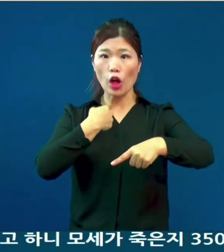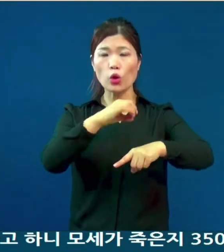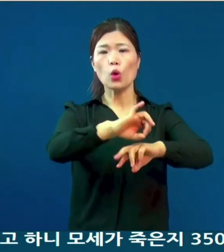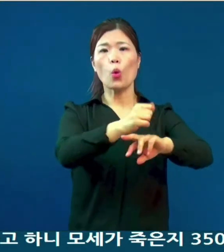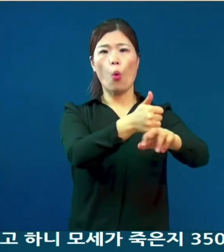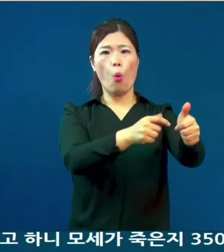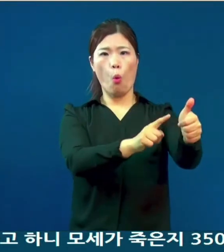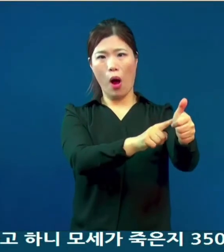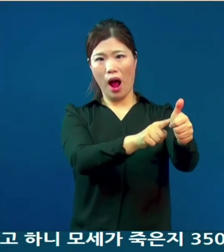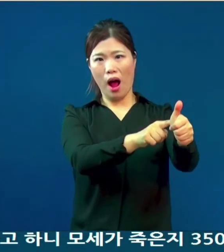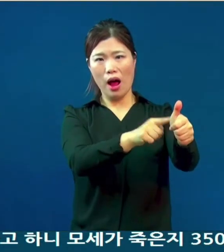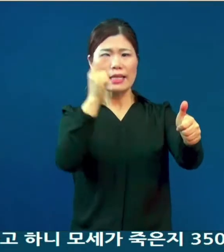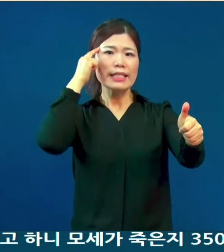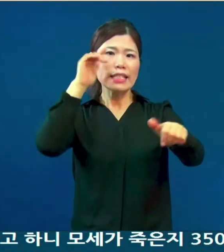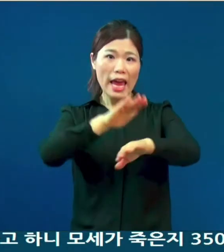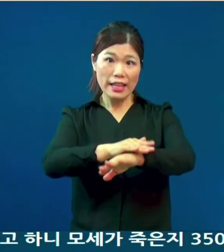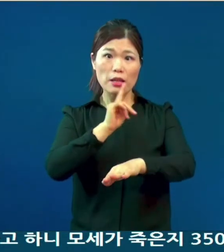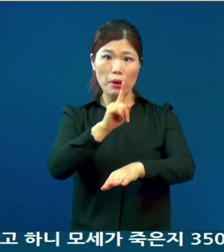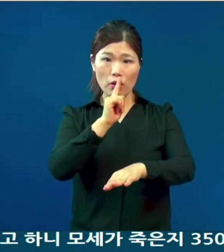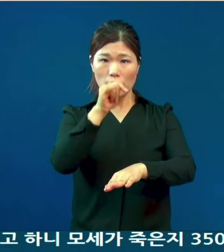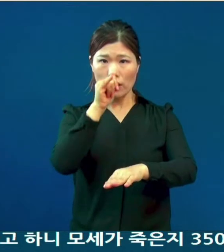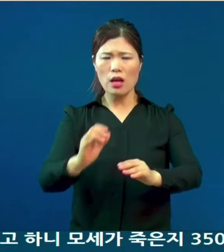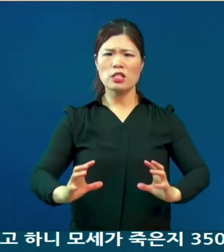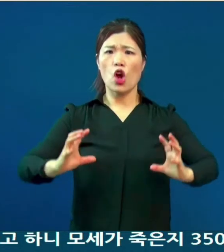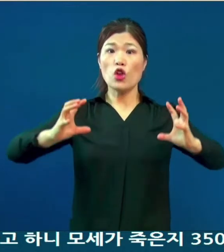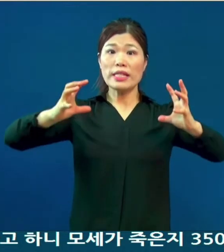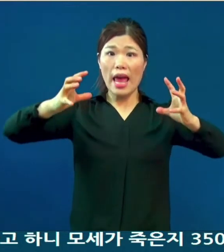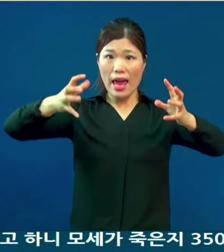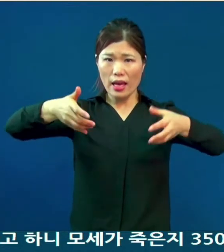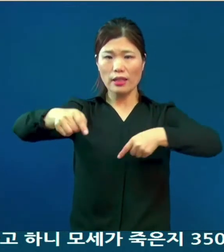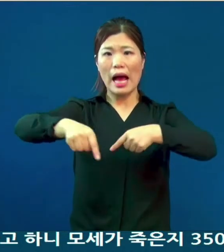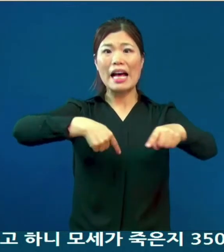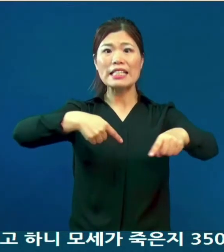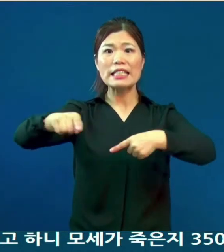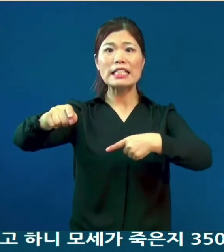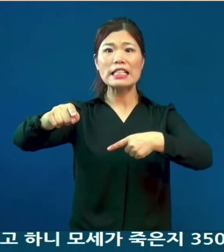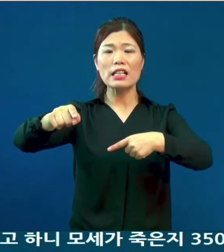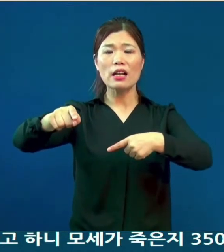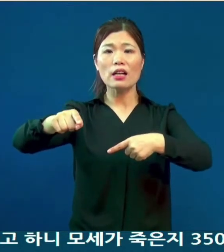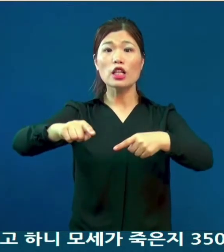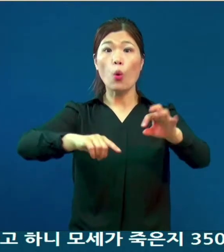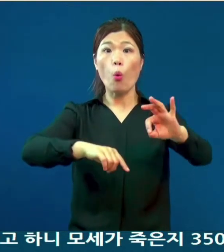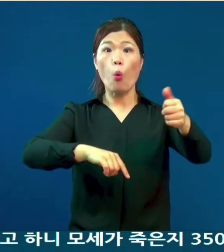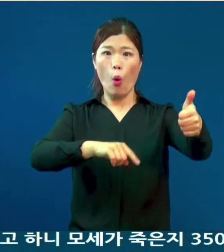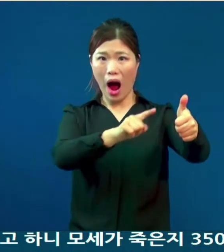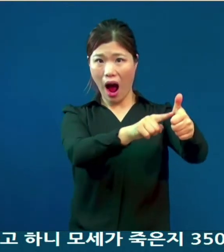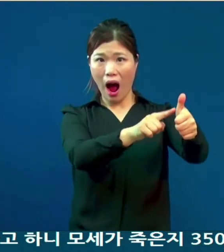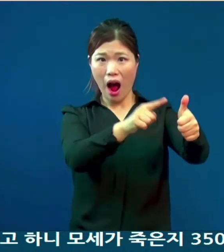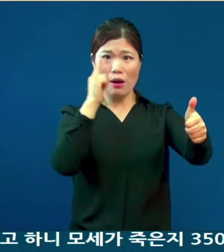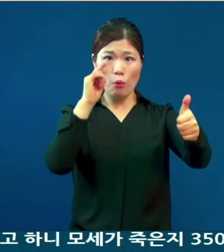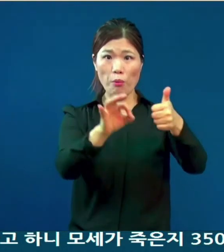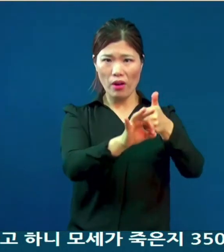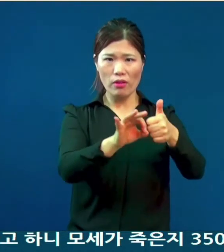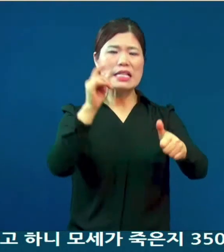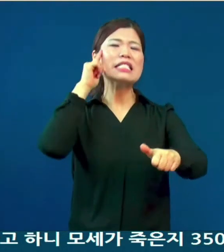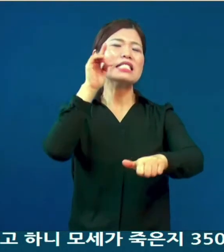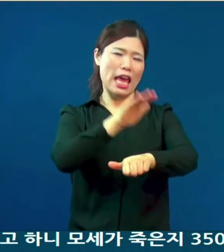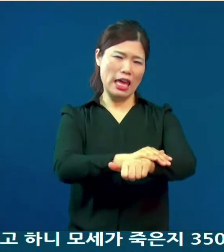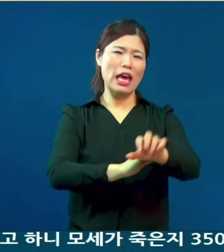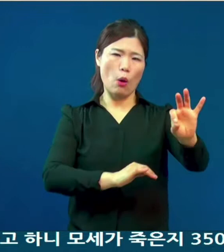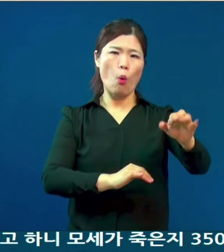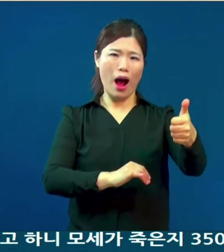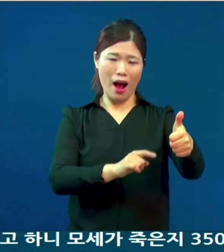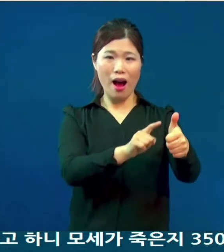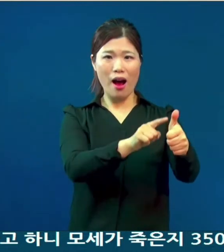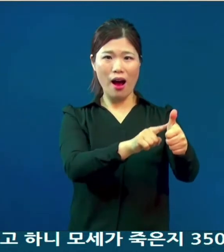지혜가 나오는데 적어도 전 세계를 다스릴 정도의 왕이면 지혜의 왕이었을 것이고,